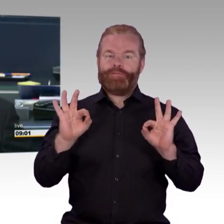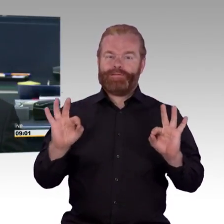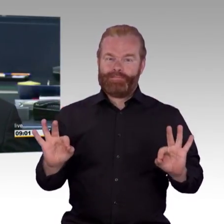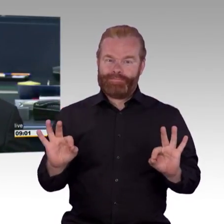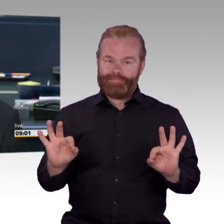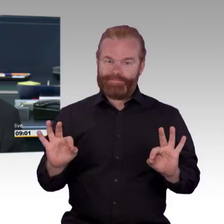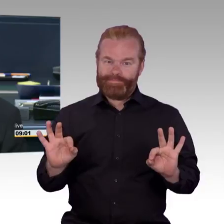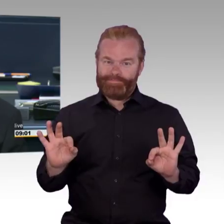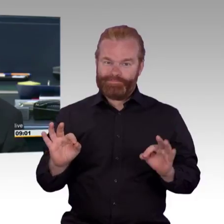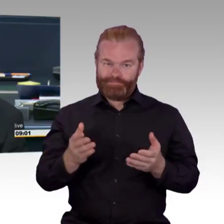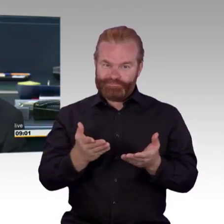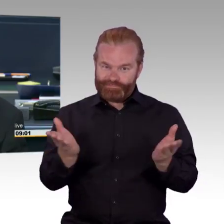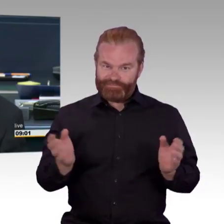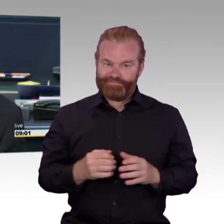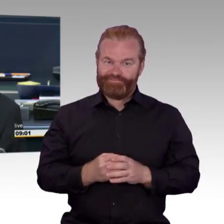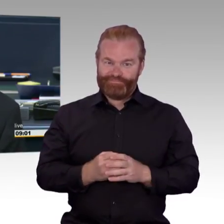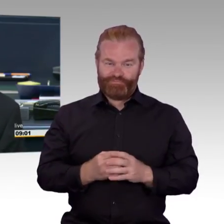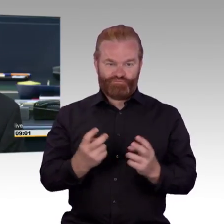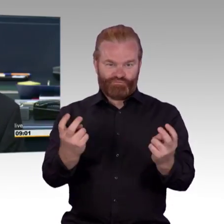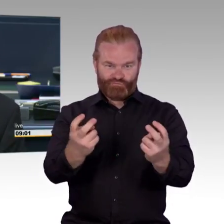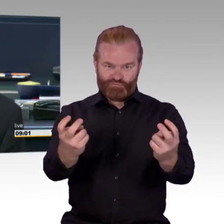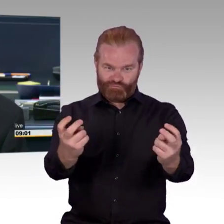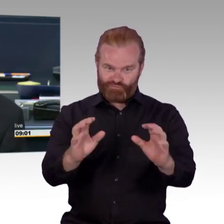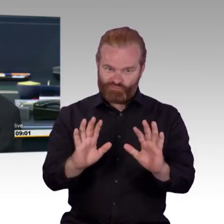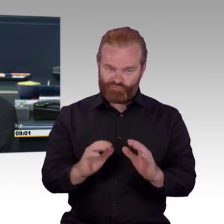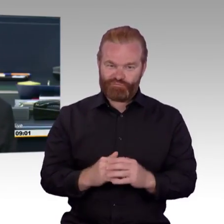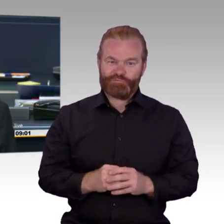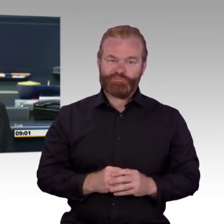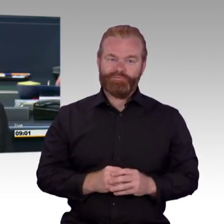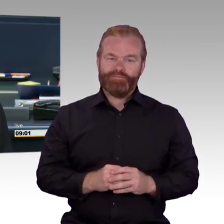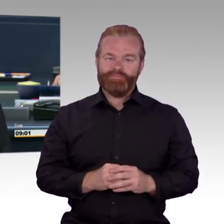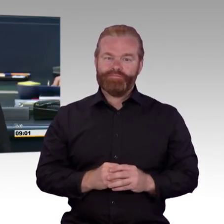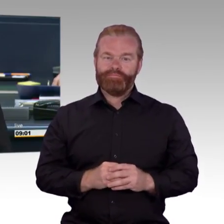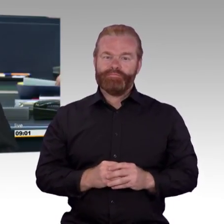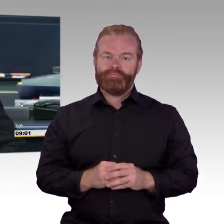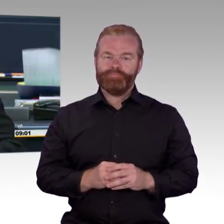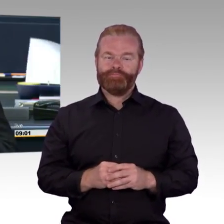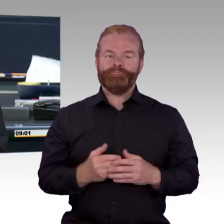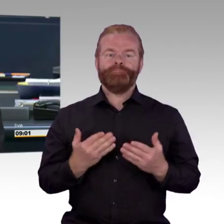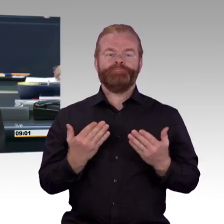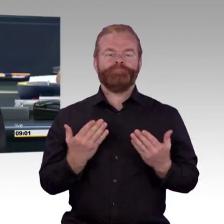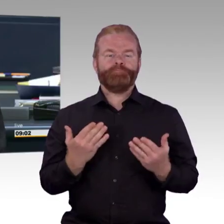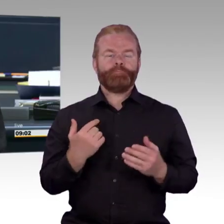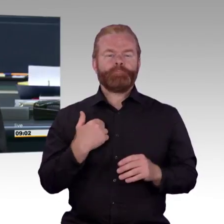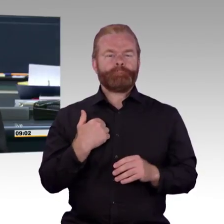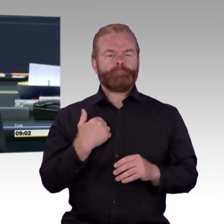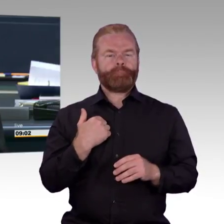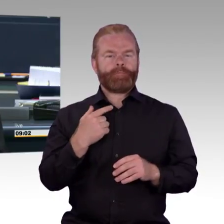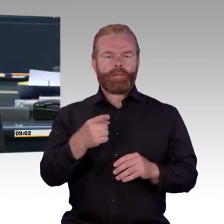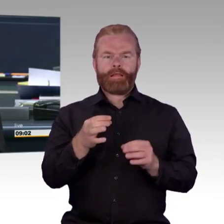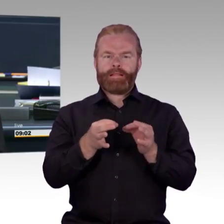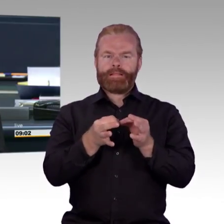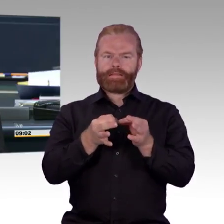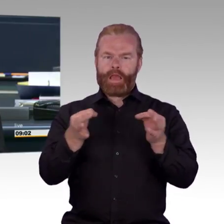Wir müssen vor Eintritt in die Tagesordnung noch die Wahl von zwei Mitgliedern des Verwaltungsrats des